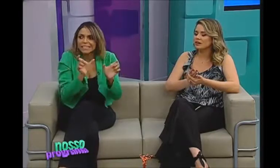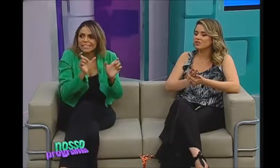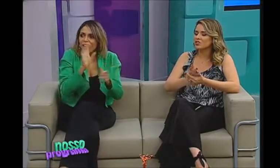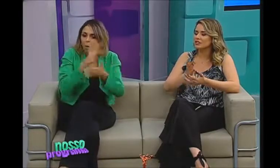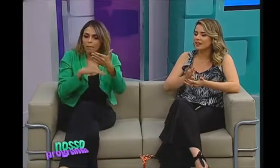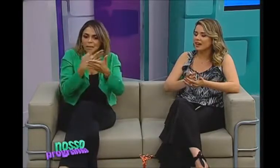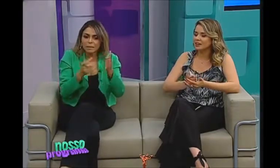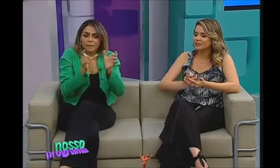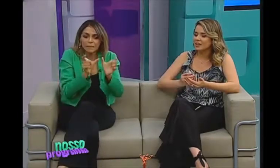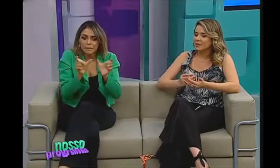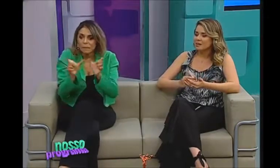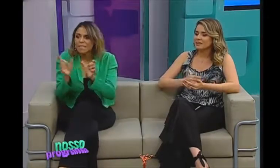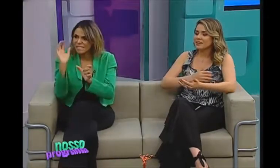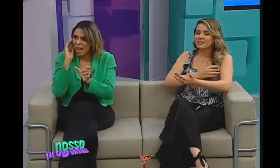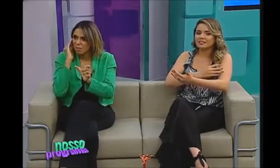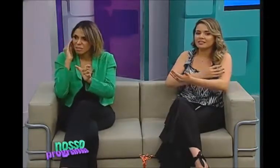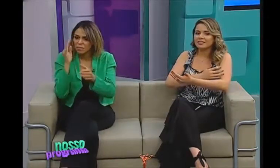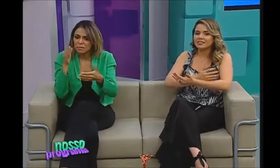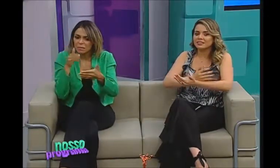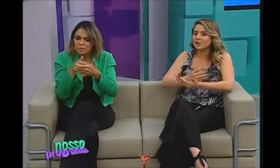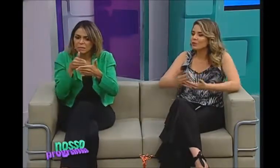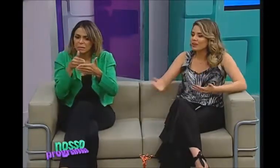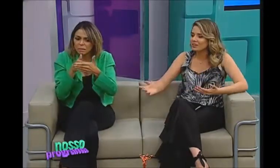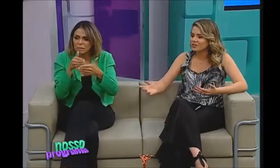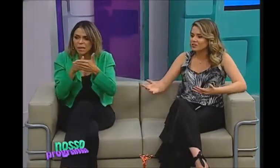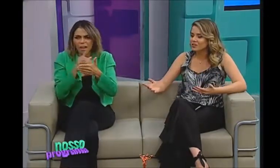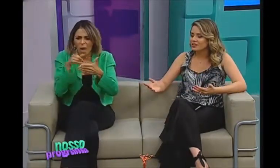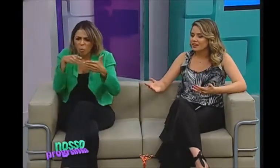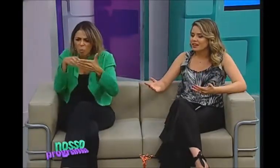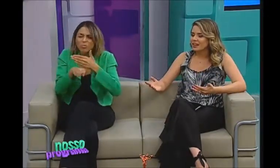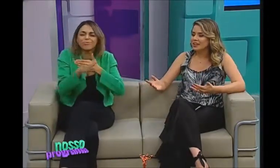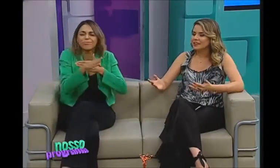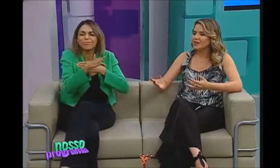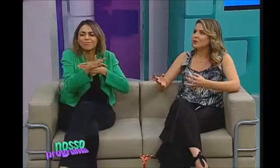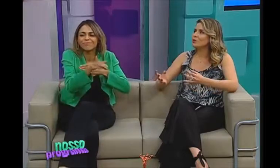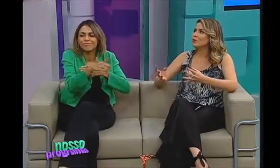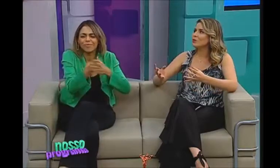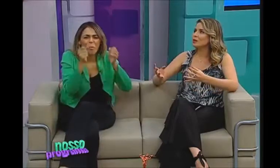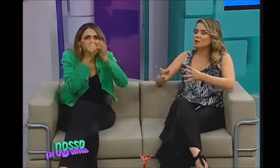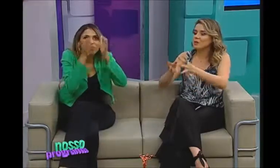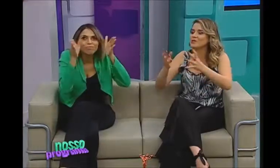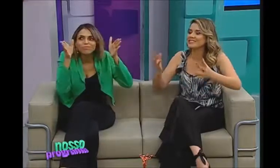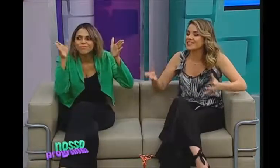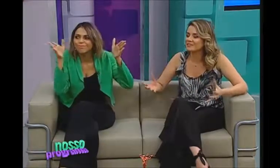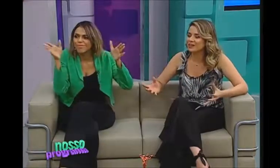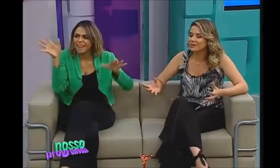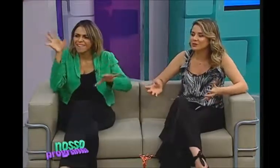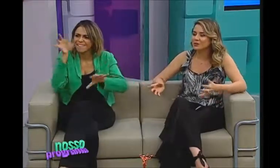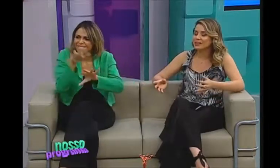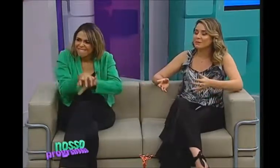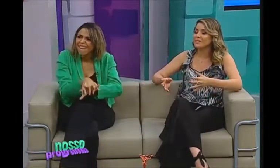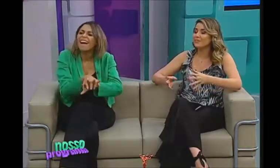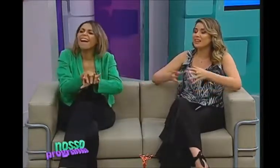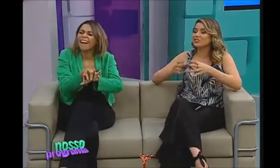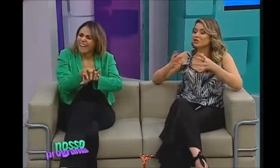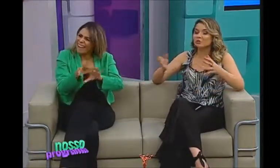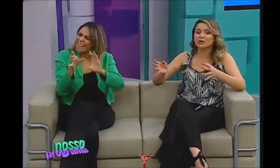de sinais, mas ela é tão grande, ela é tão inclusiva em tudo, que dá pra se falar de tudo. Ela é